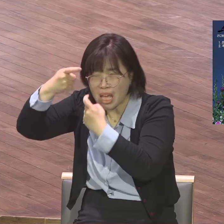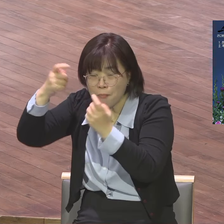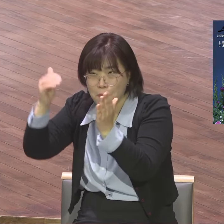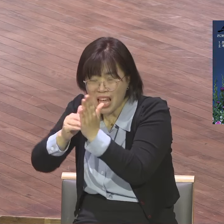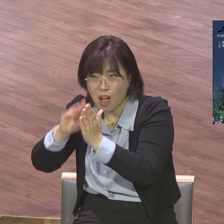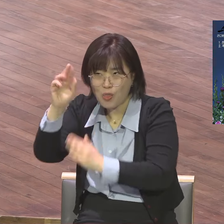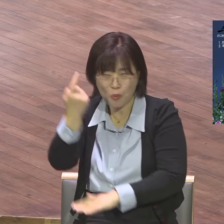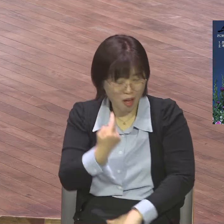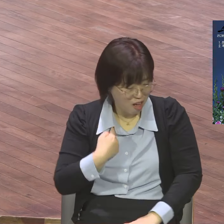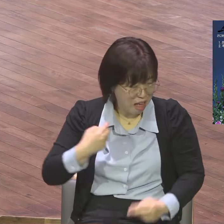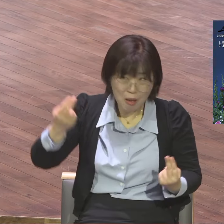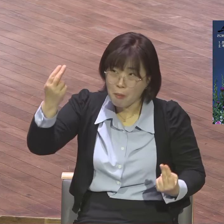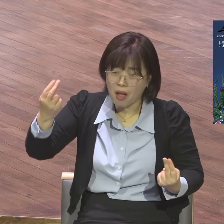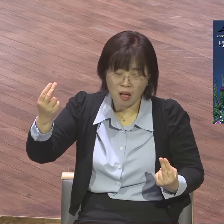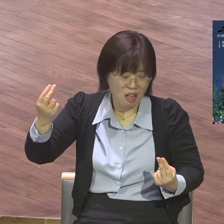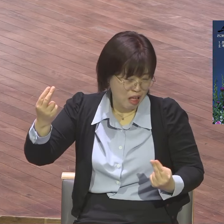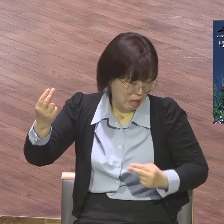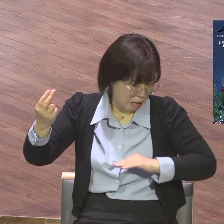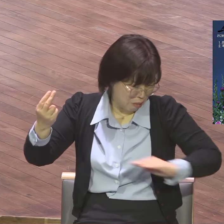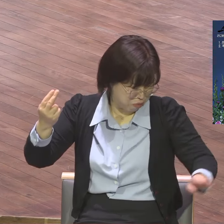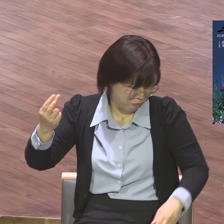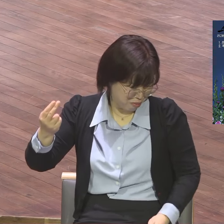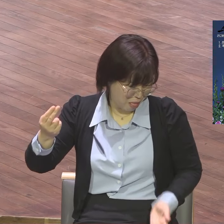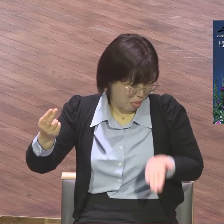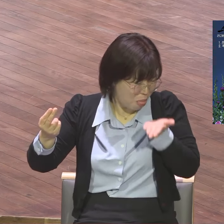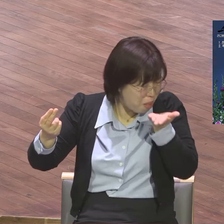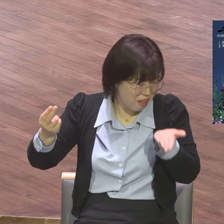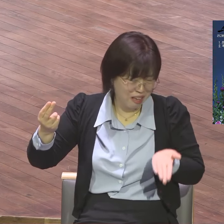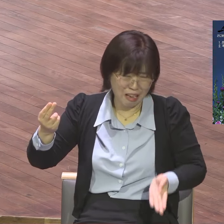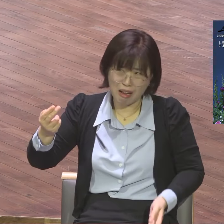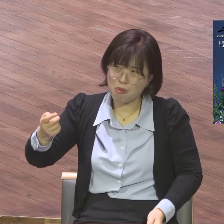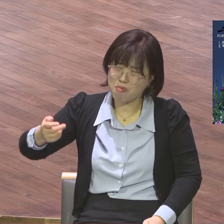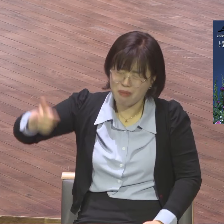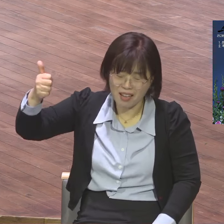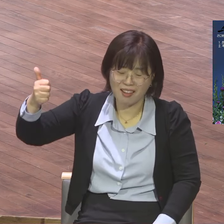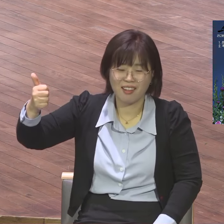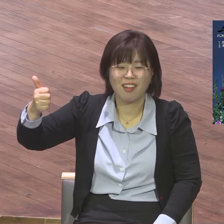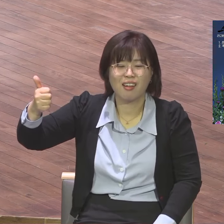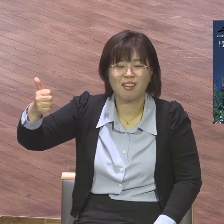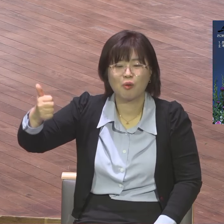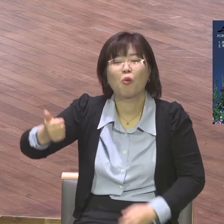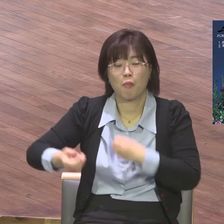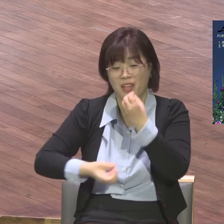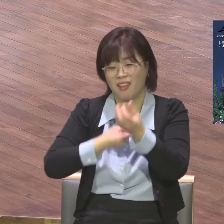본질인 예수 그리스도를 붙잡는 삶을 살게 되죠.